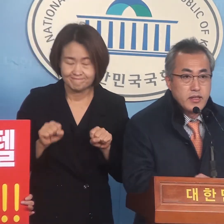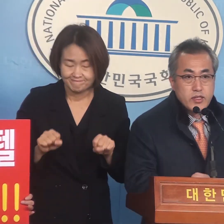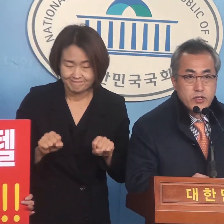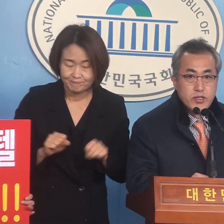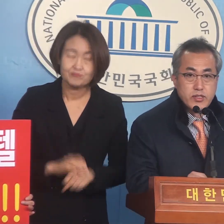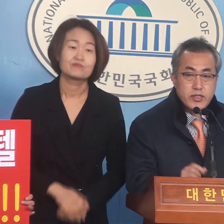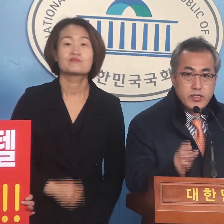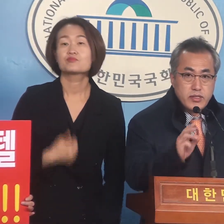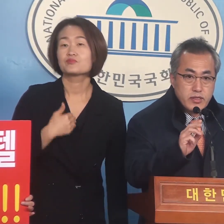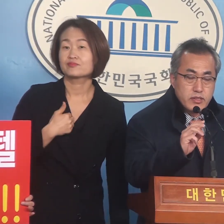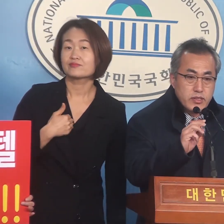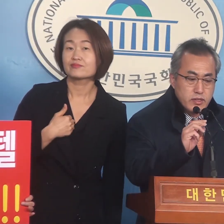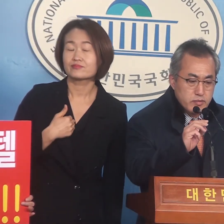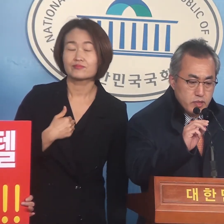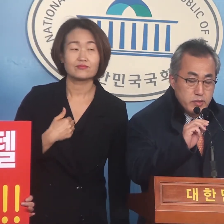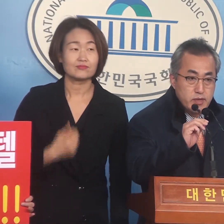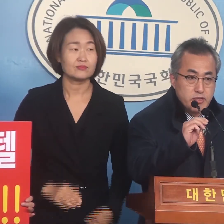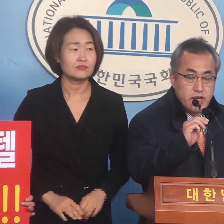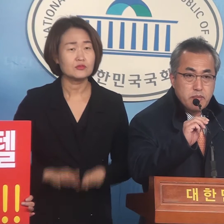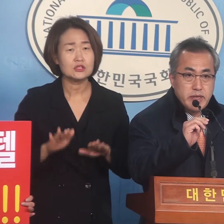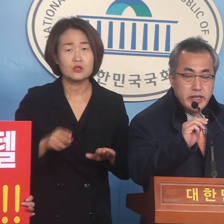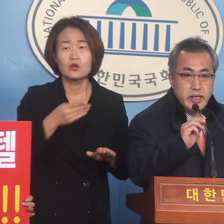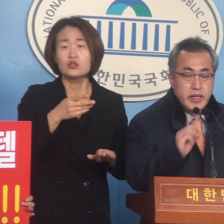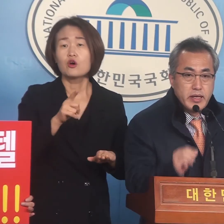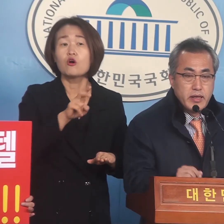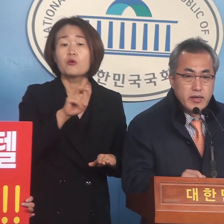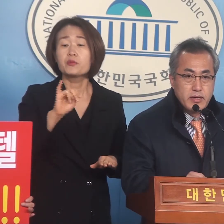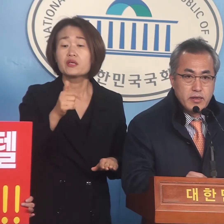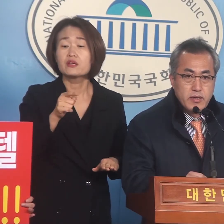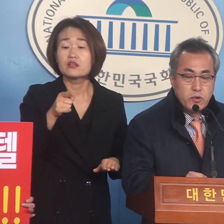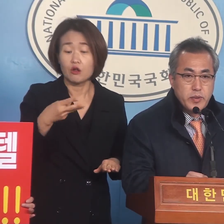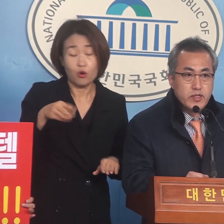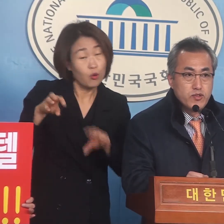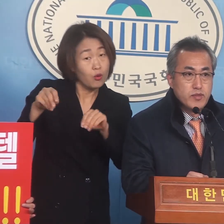안녕하십니까. 저는 지금 터미널 부지 앞에